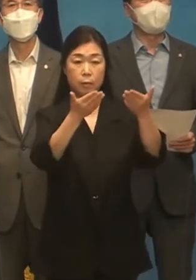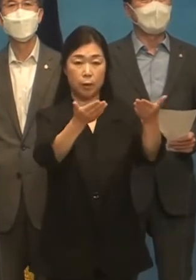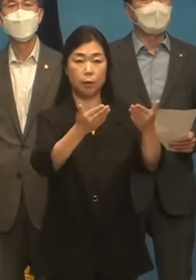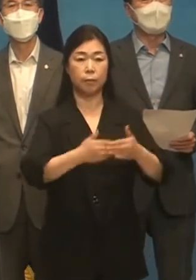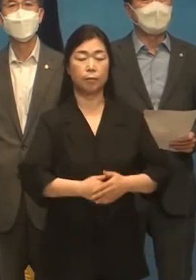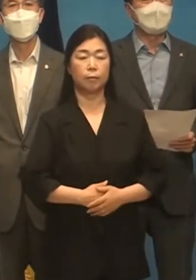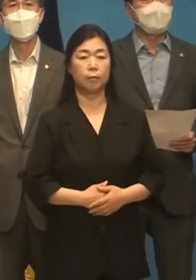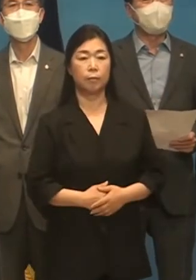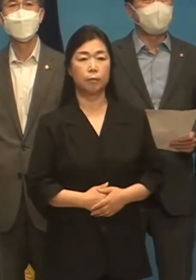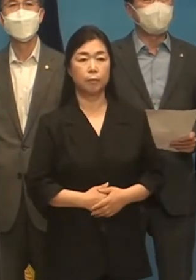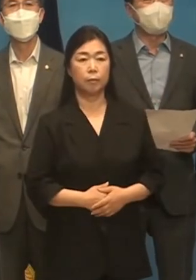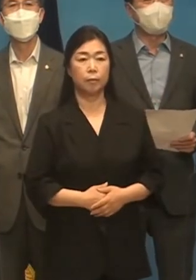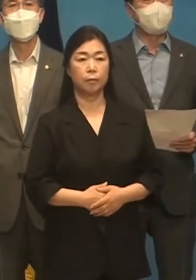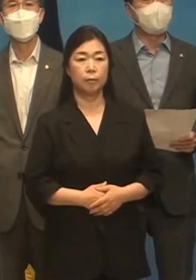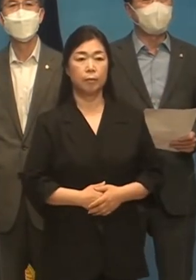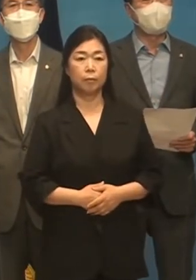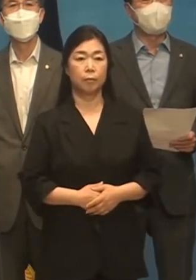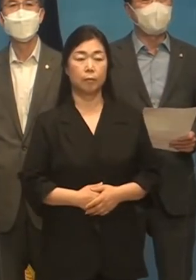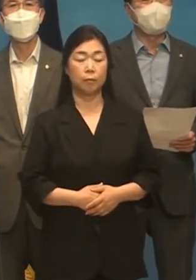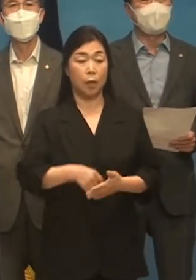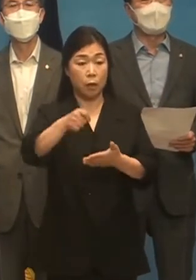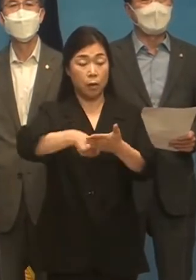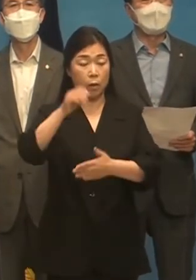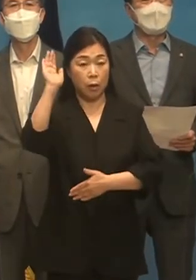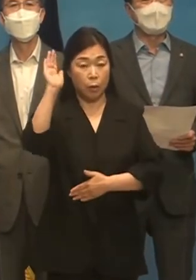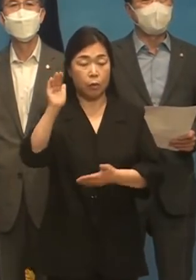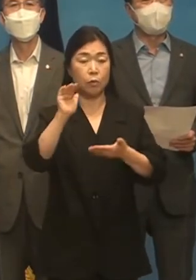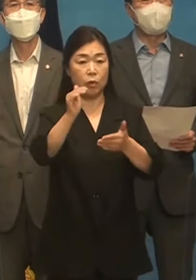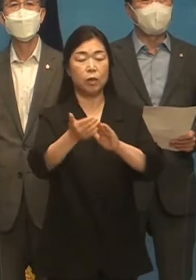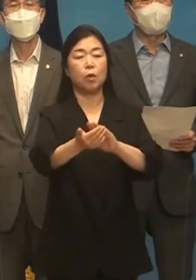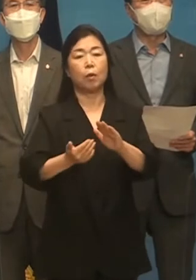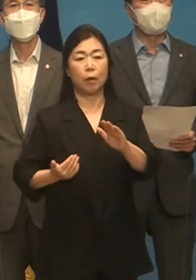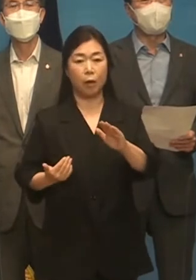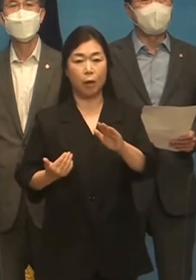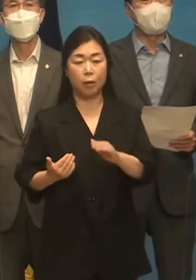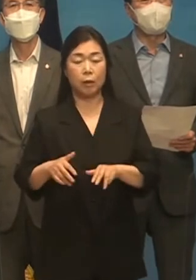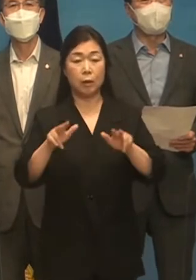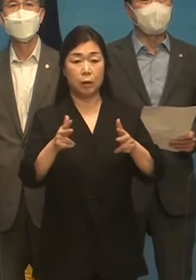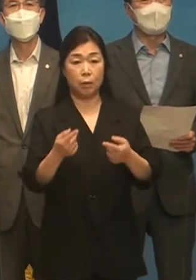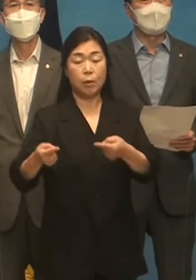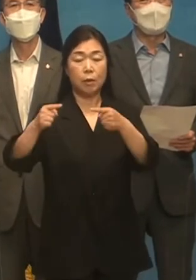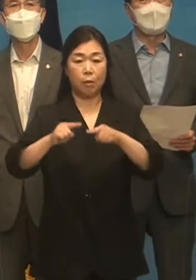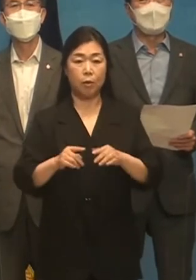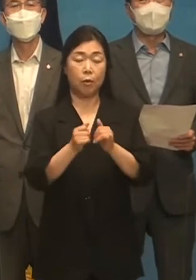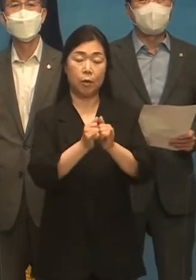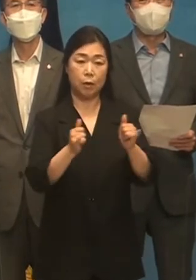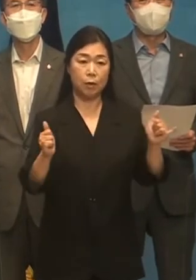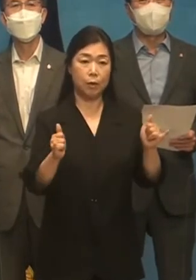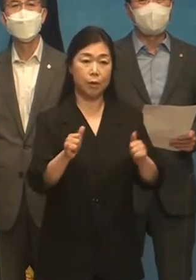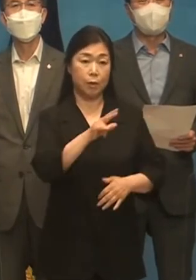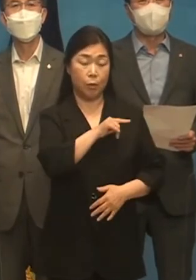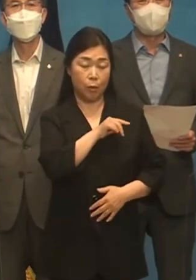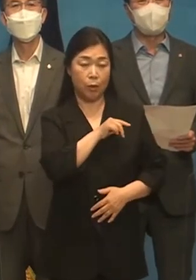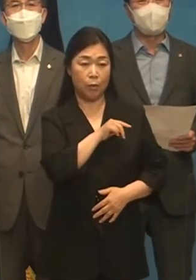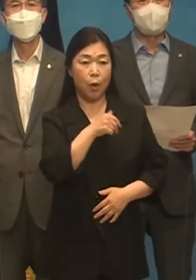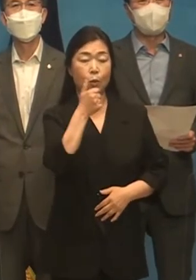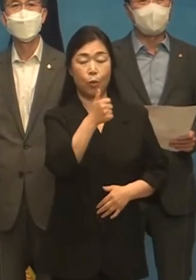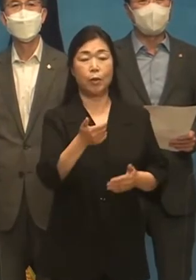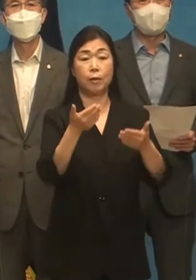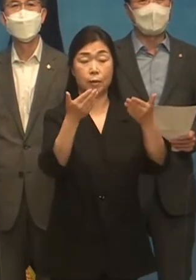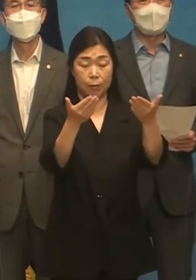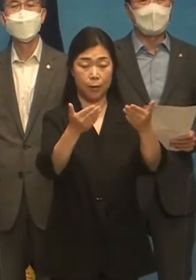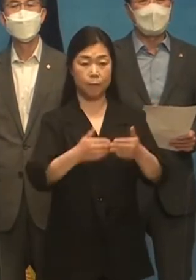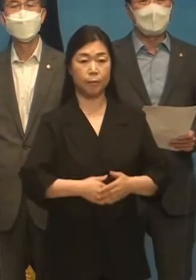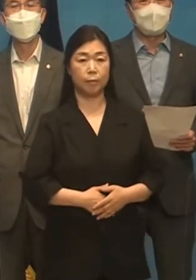기자회견을 진행하도록 하겠습니다. 기자회견을 시작하기에 앞서서 이 자리에 참석하신 의원님들을 소개해